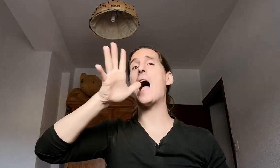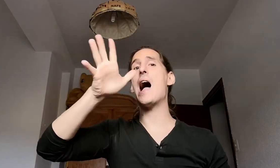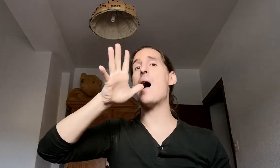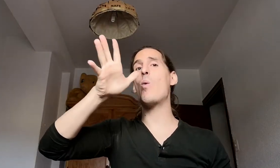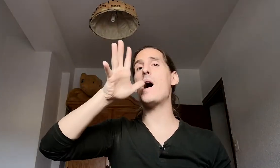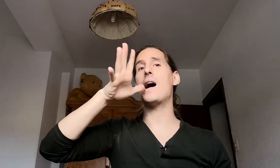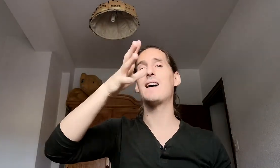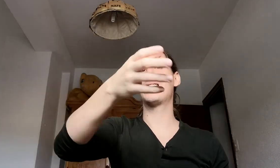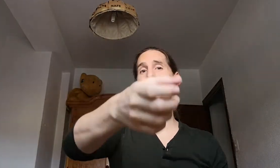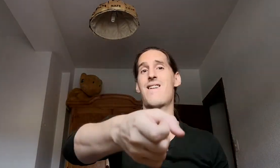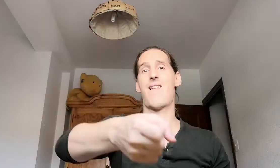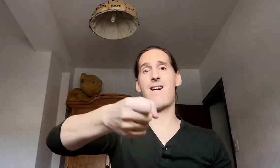Agua.